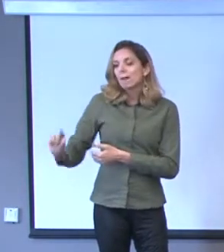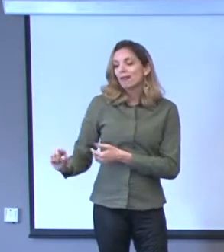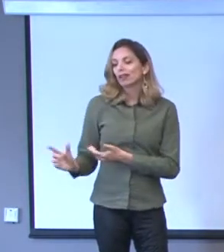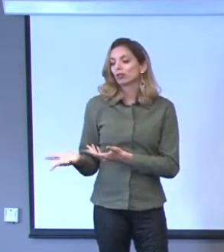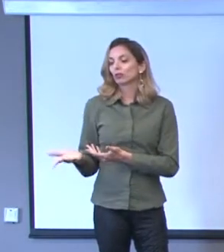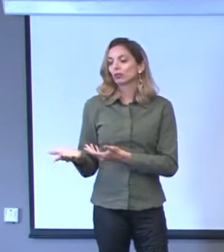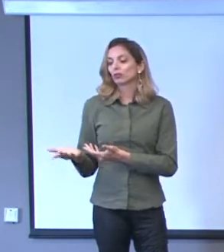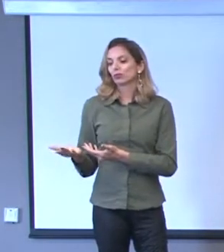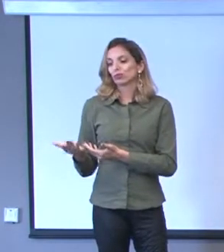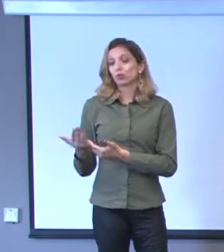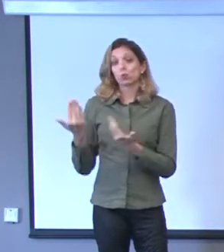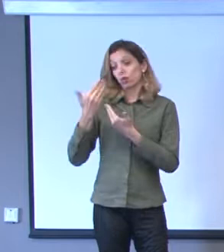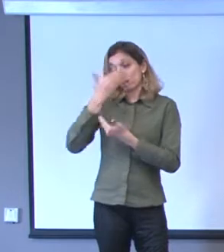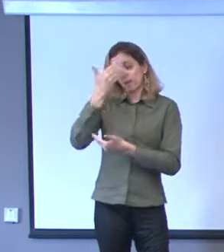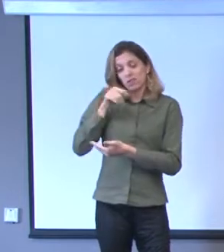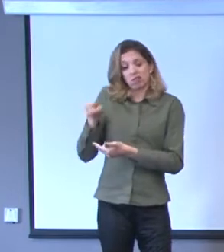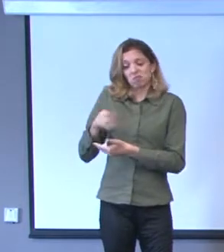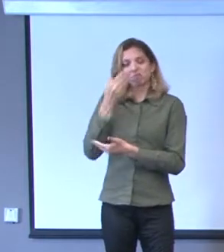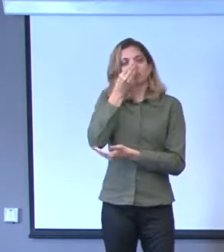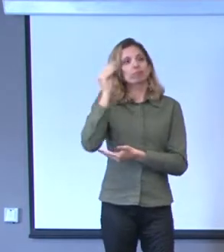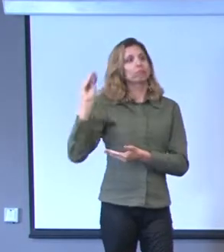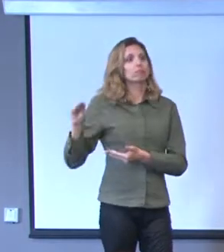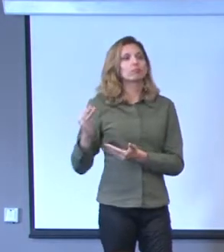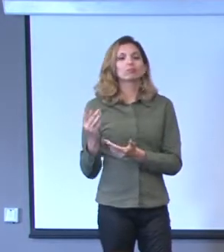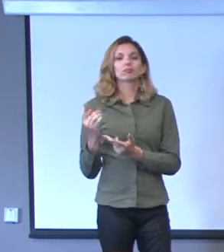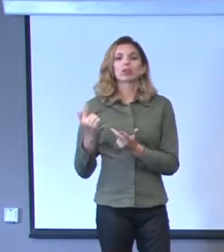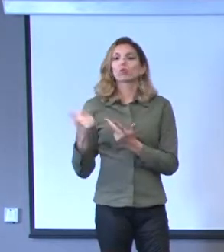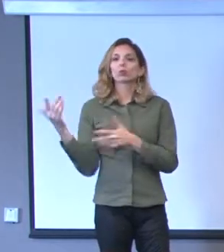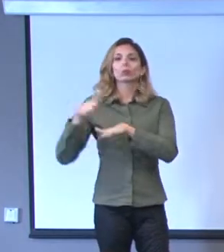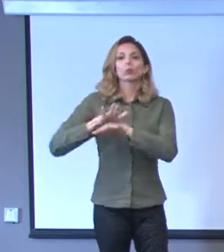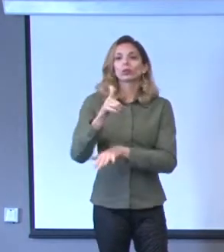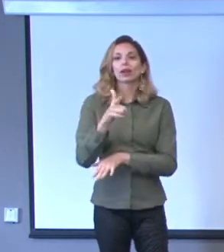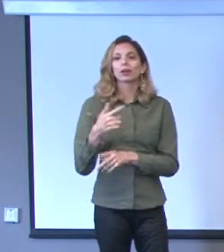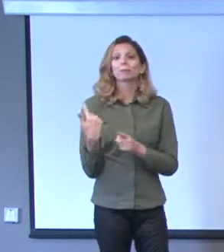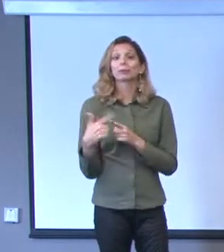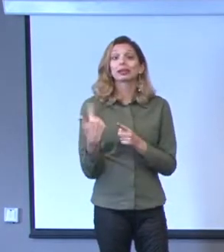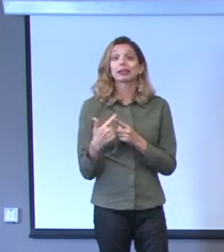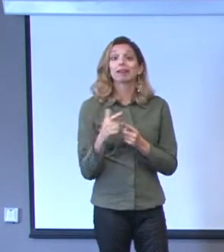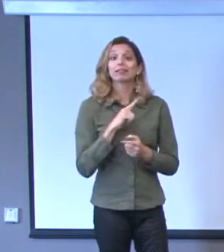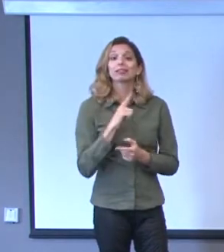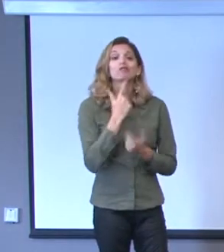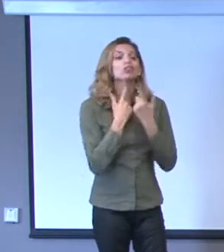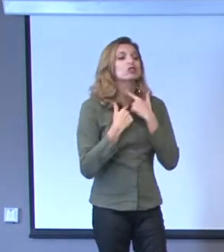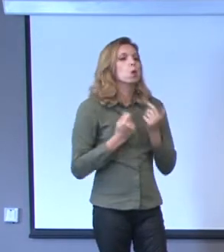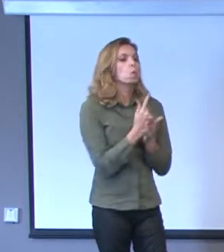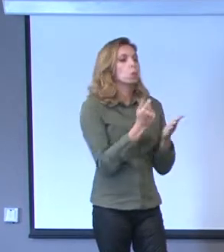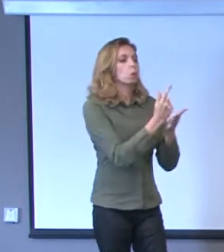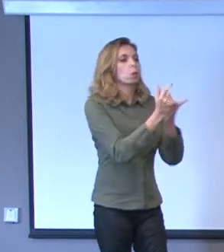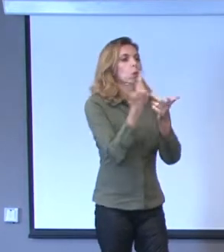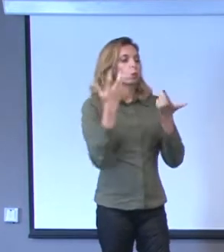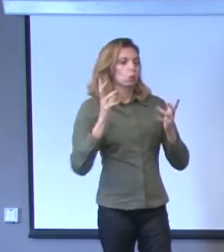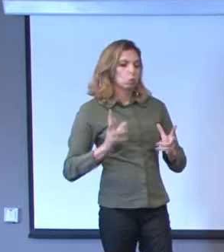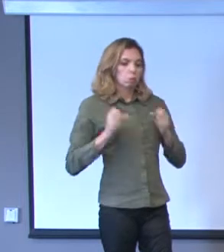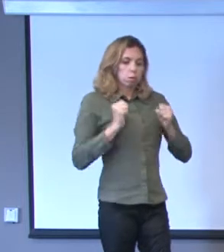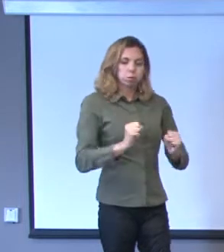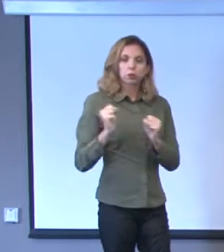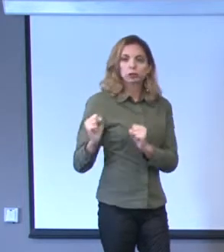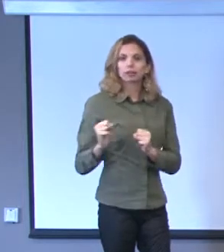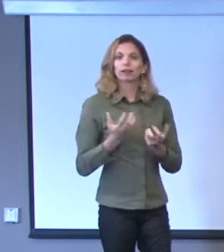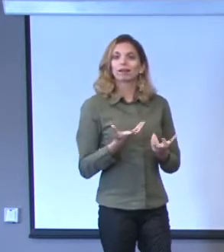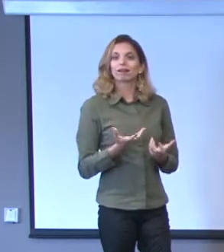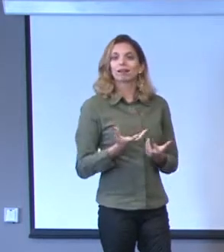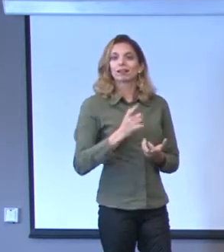ali inseridos, porque há um grande consumismo que quer tomar, né, o empoderamento